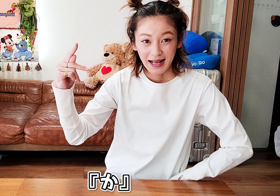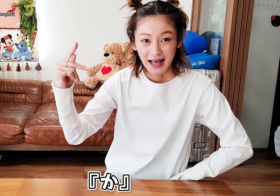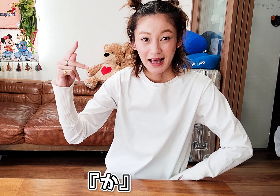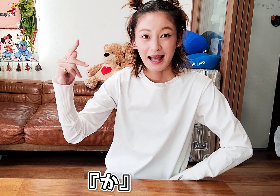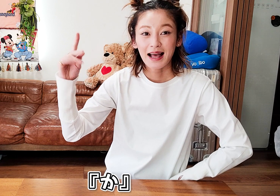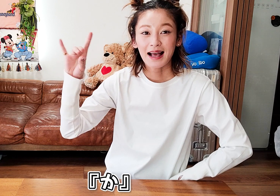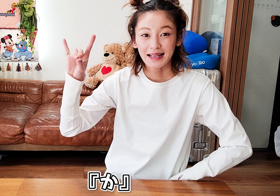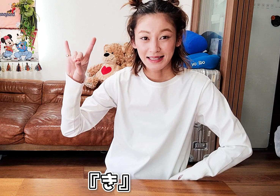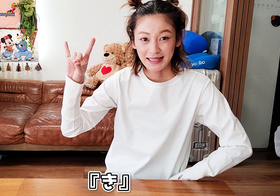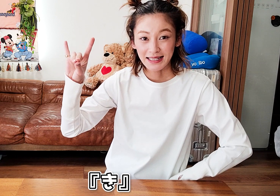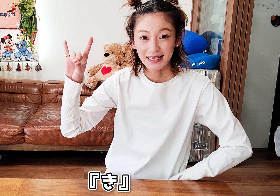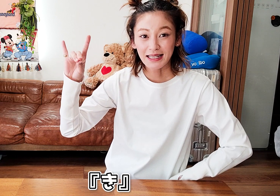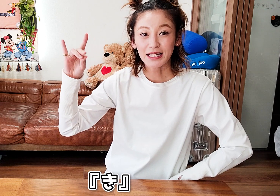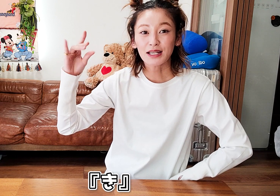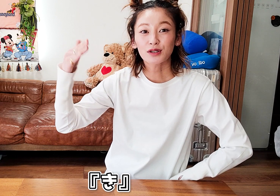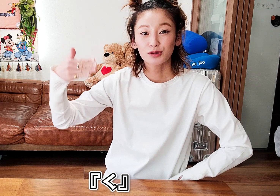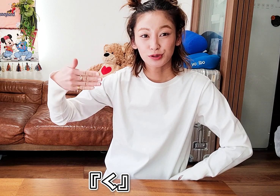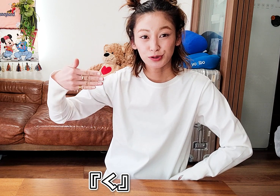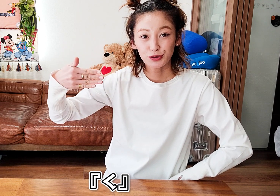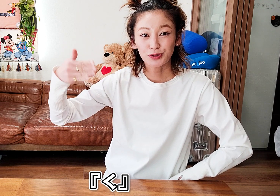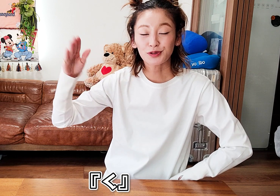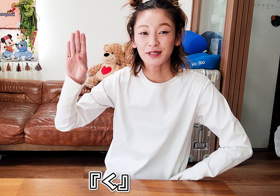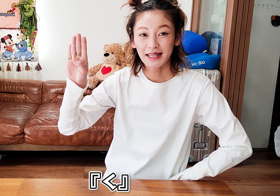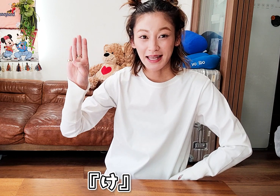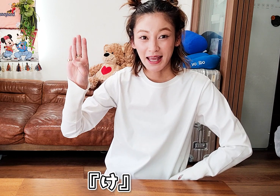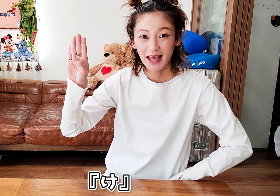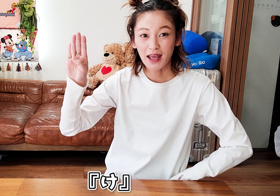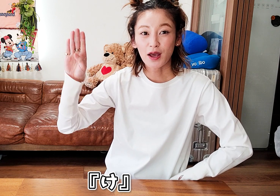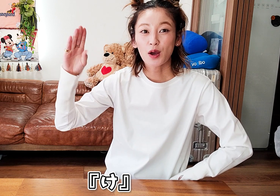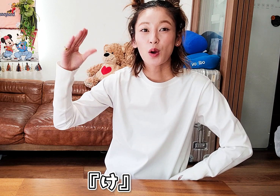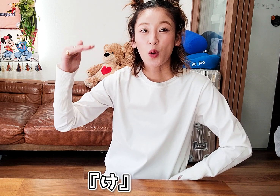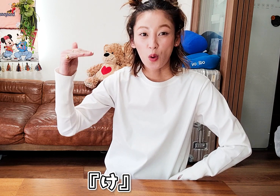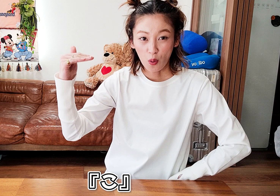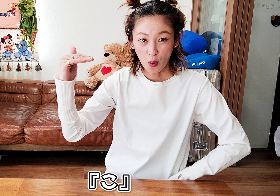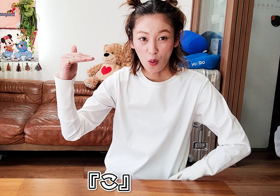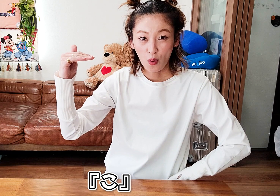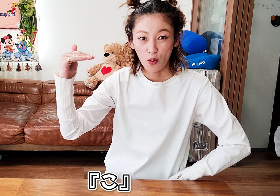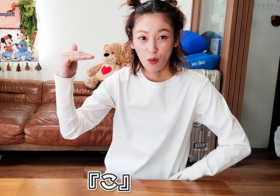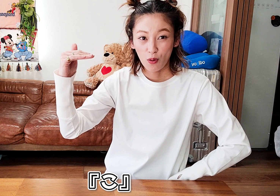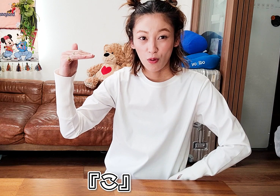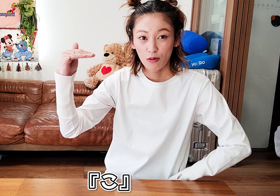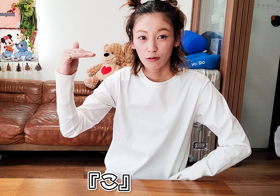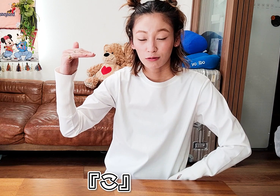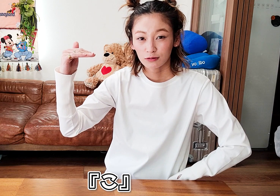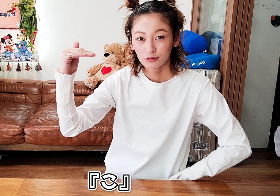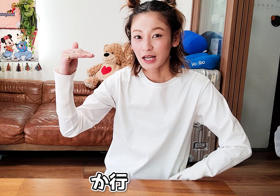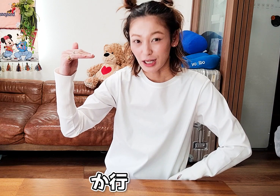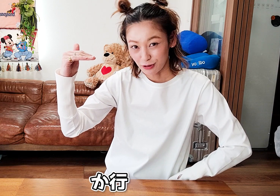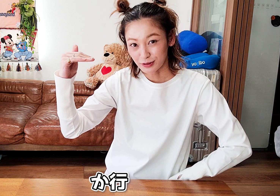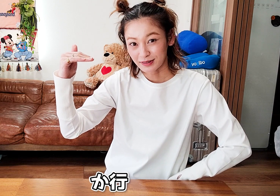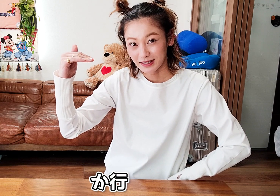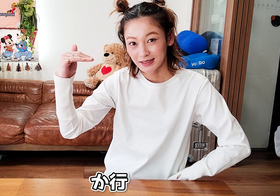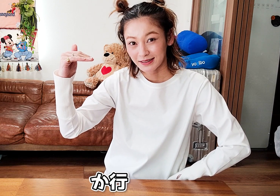か、き、く、け、こ、か行。